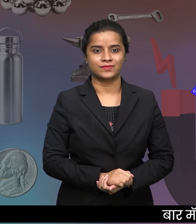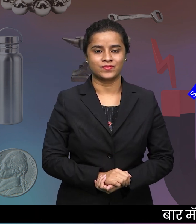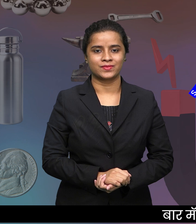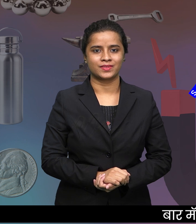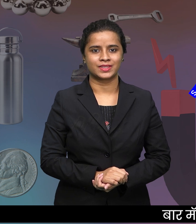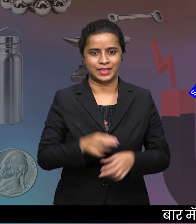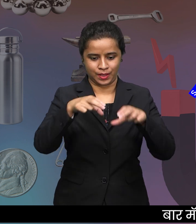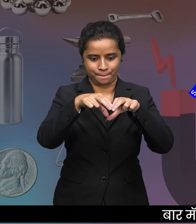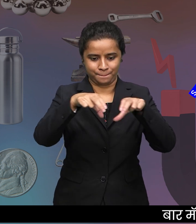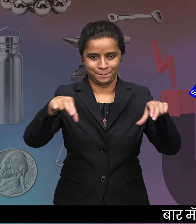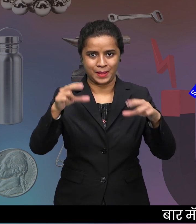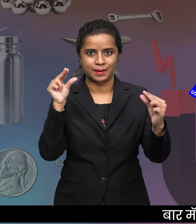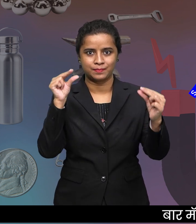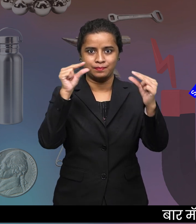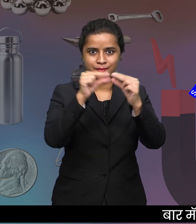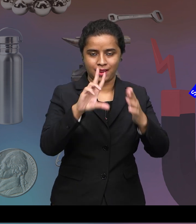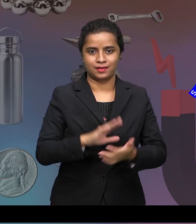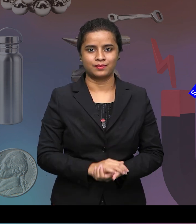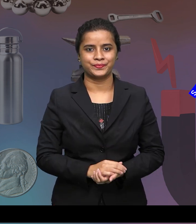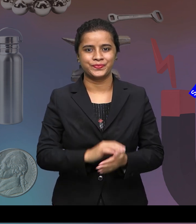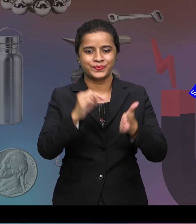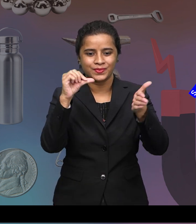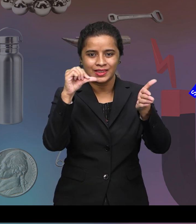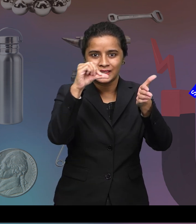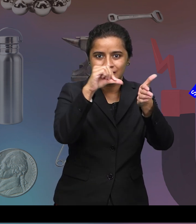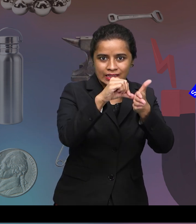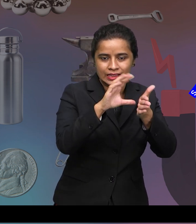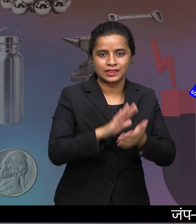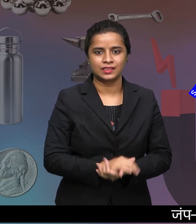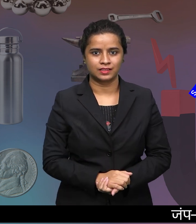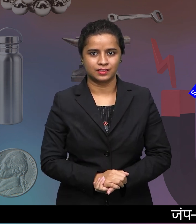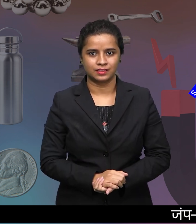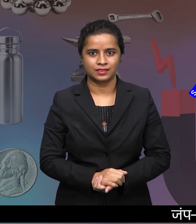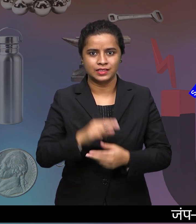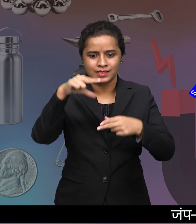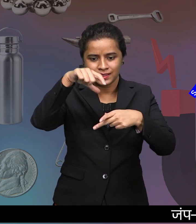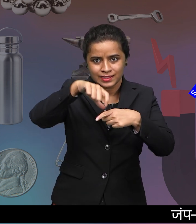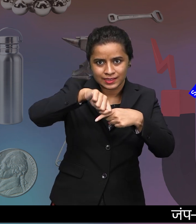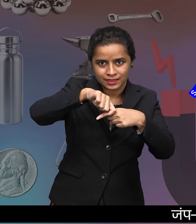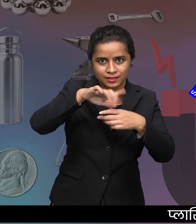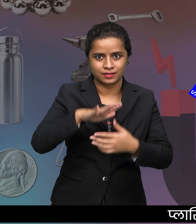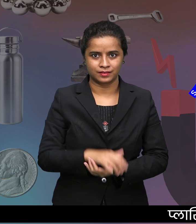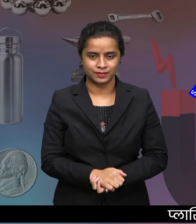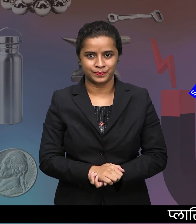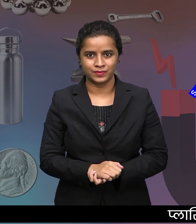बार मॅग्नेट, पट्टी चुंबक, खिळा, जंप क्लिप, चिमटा, प्लास्टिक स्केल,